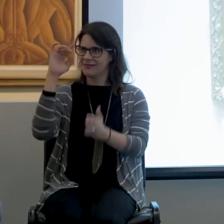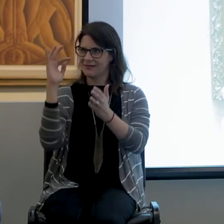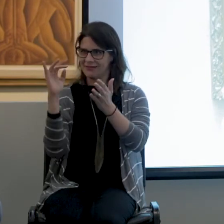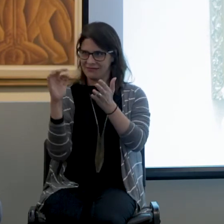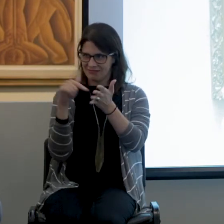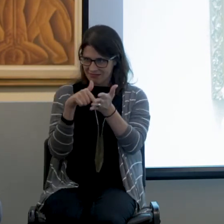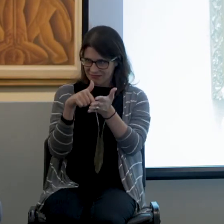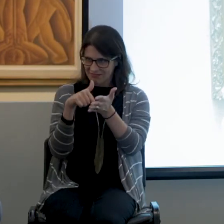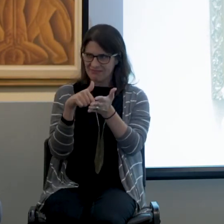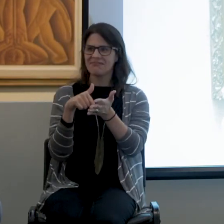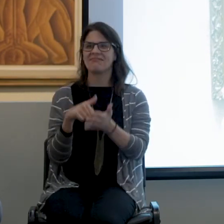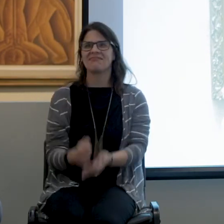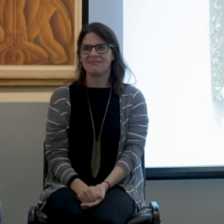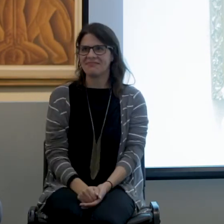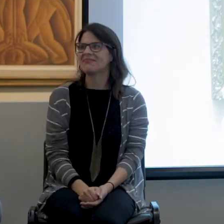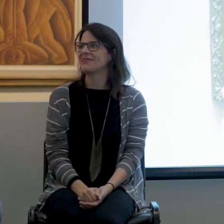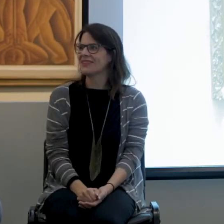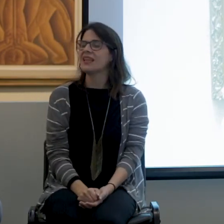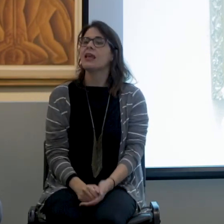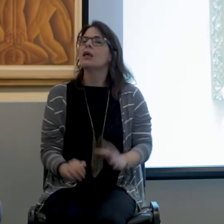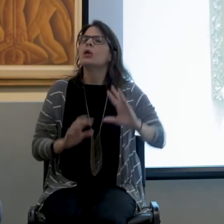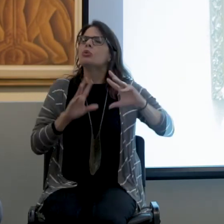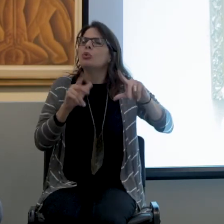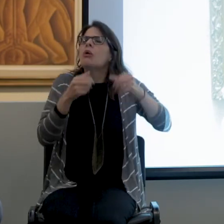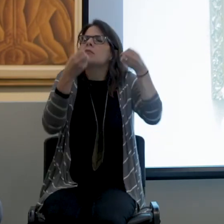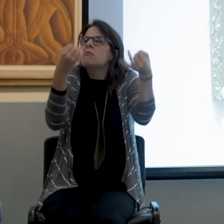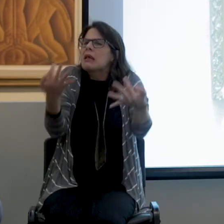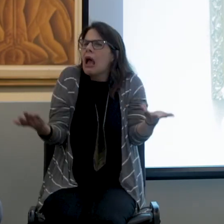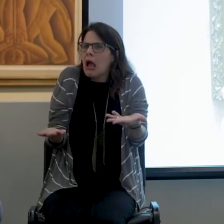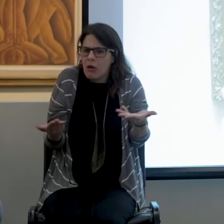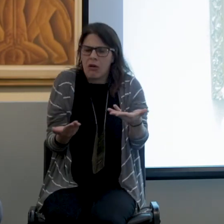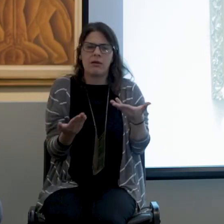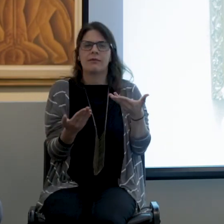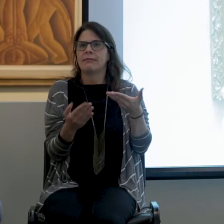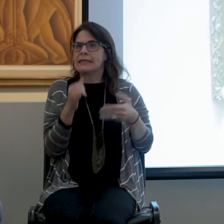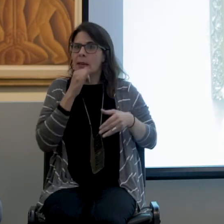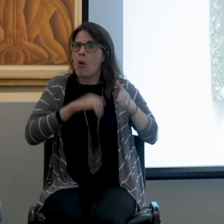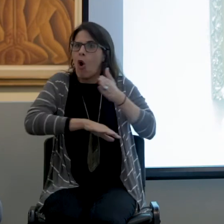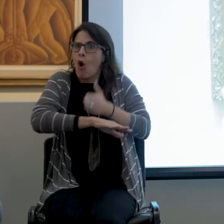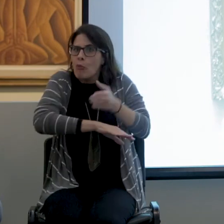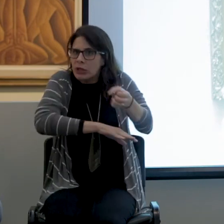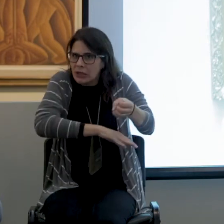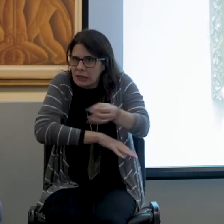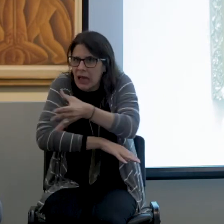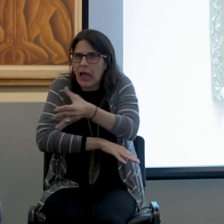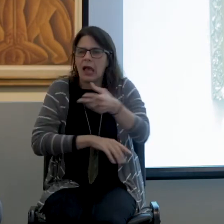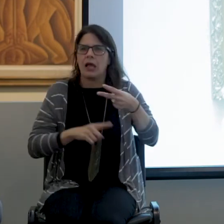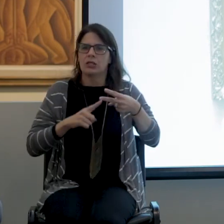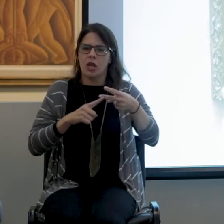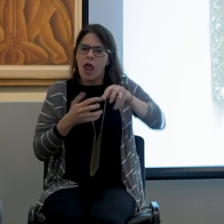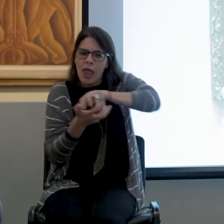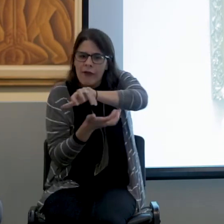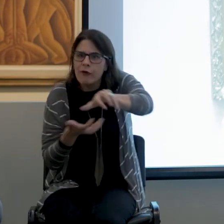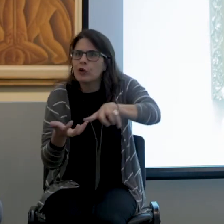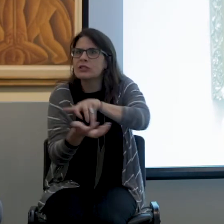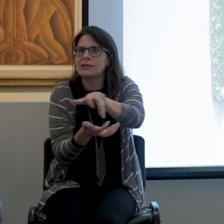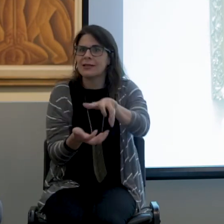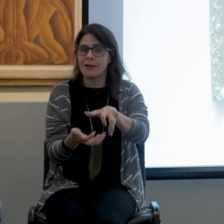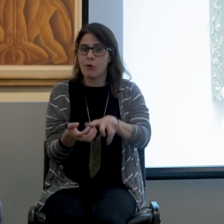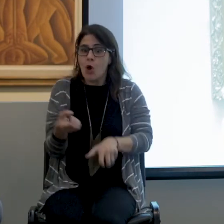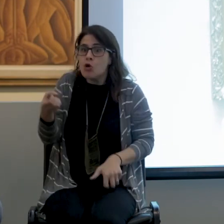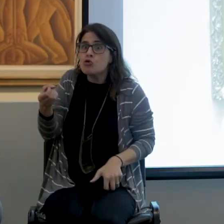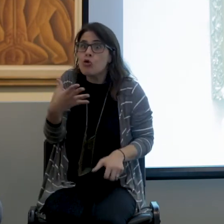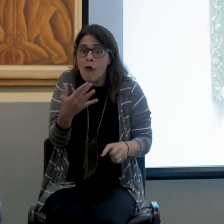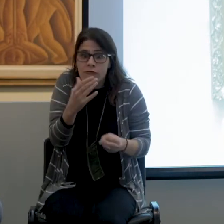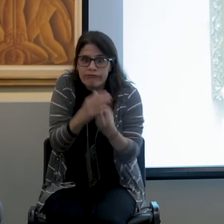revolução, criar o novo, o artista ser parceiro dos de baixo e